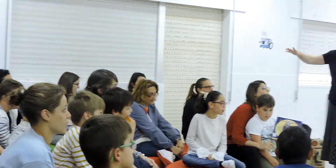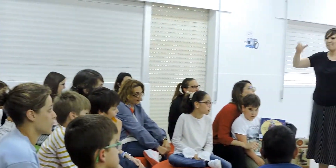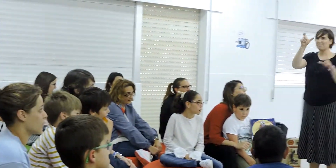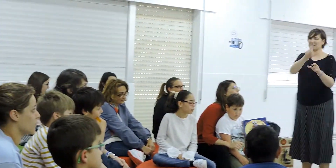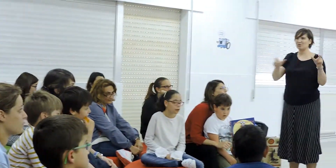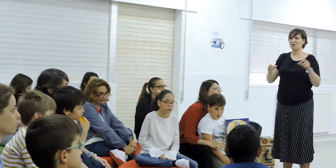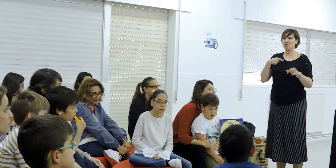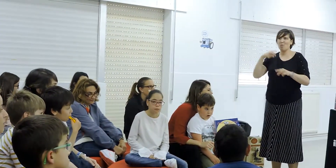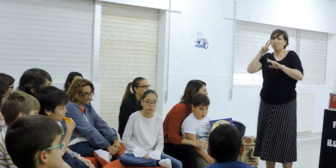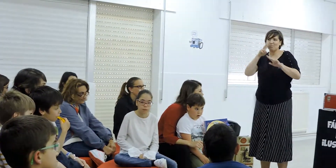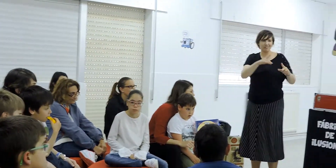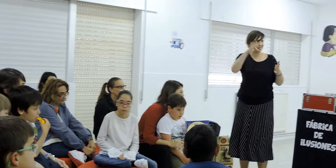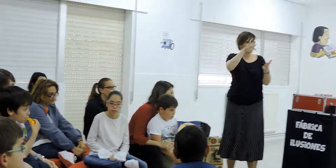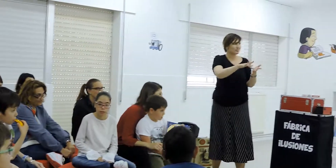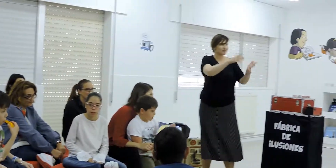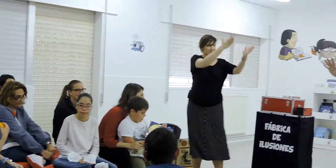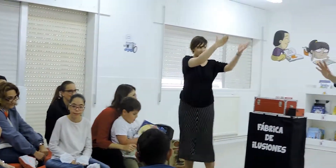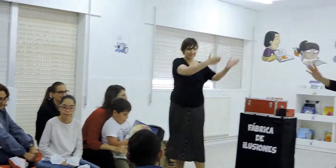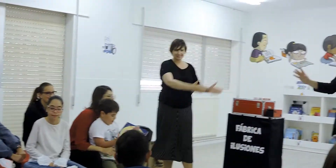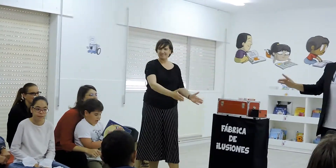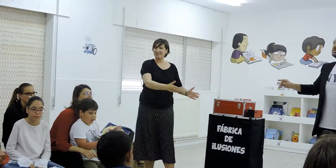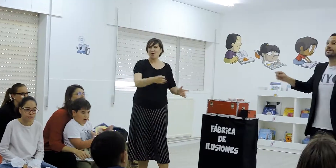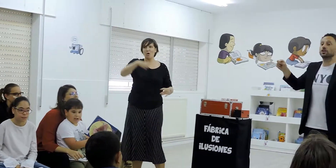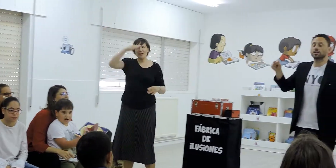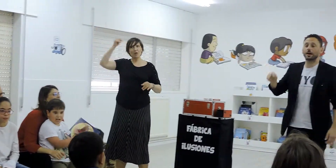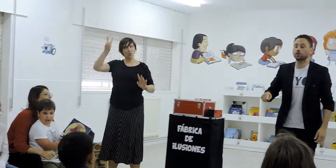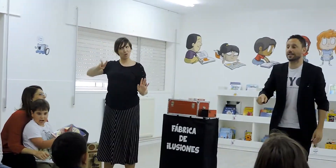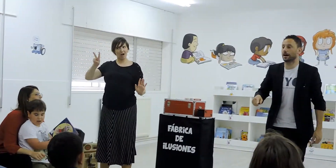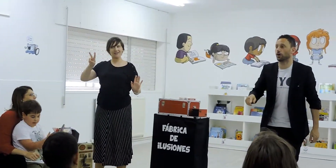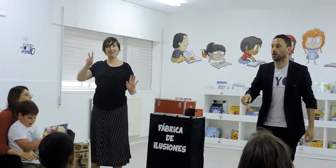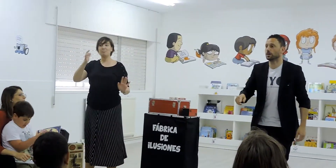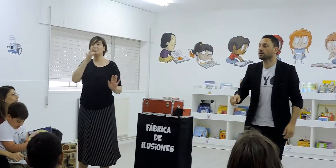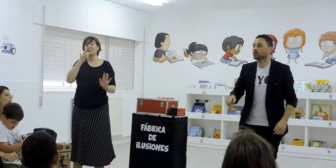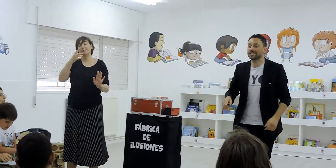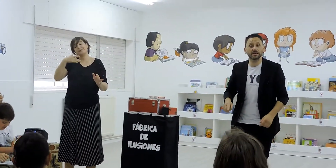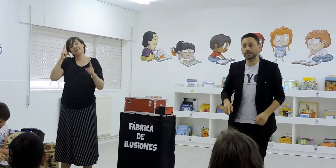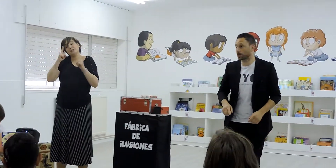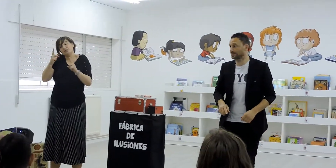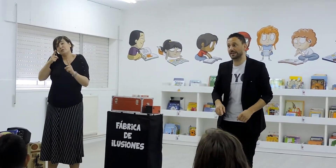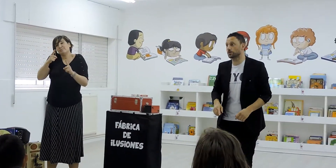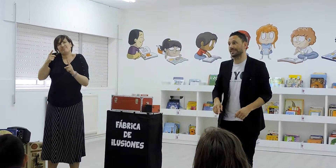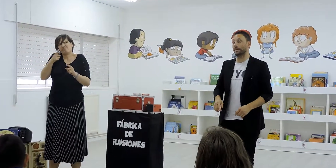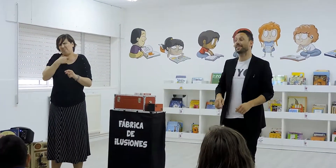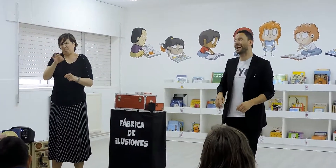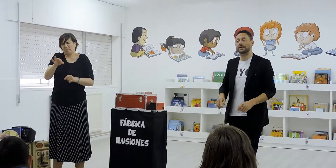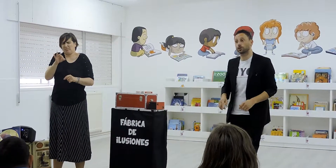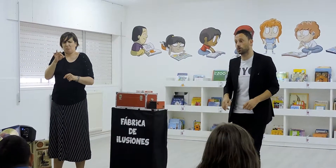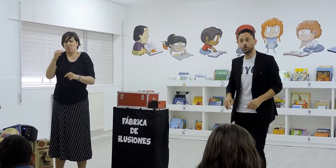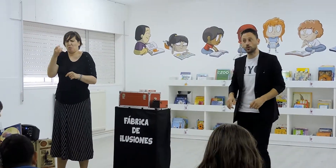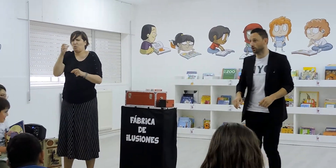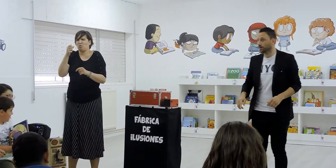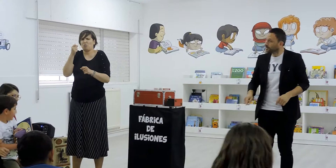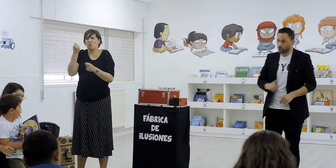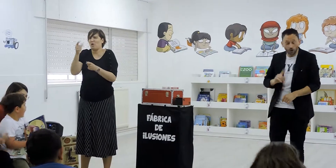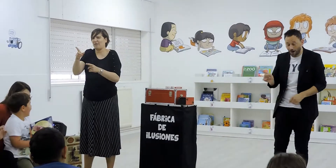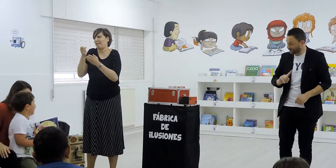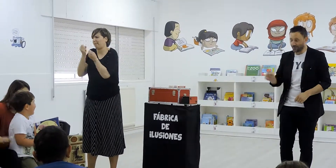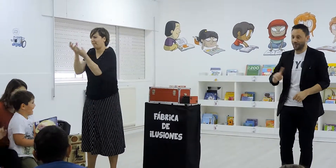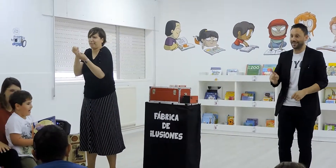mago increíble, el mago Román, que no me olvido. Si no os ha gustado, no tenéis que contar vuestra vida a todo el mundo.